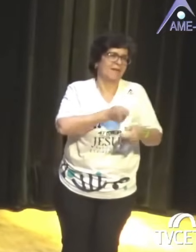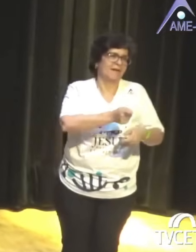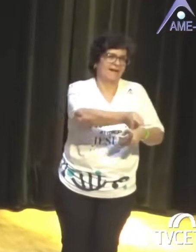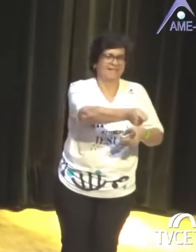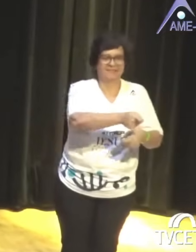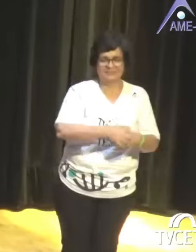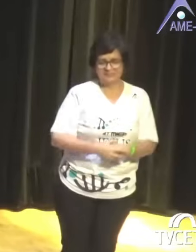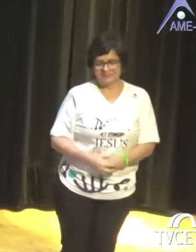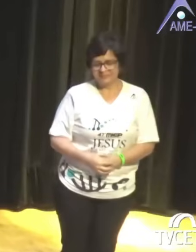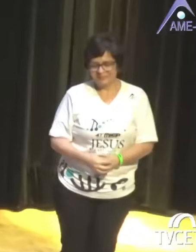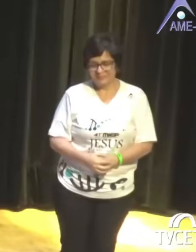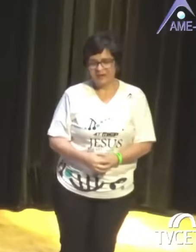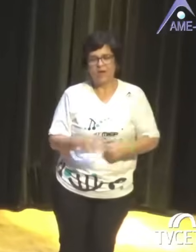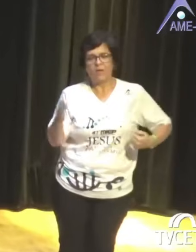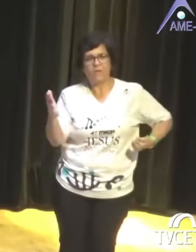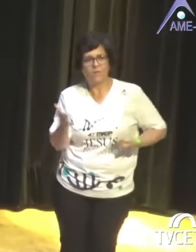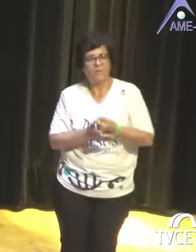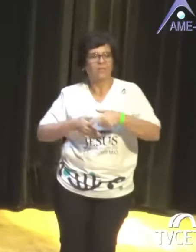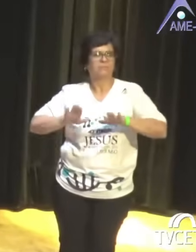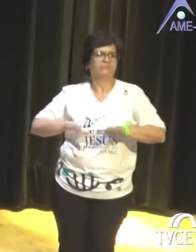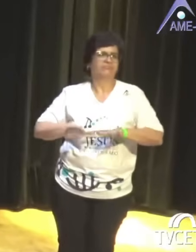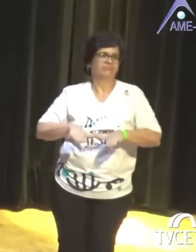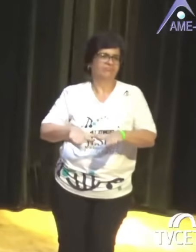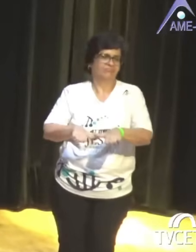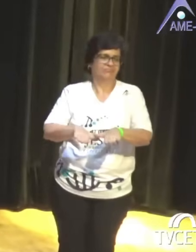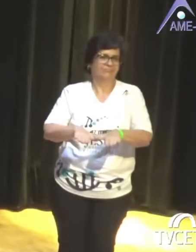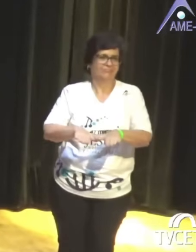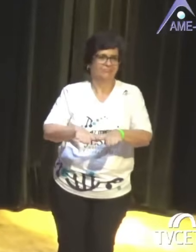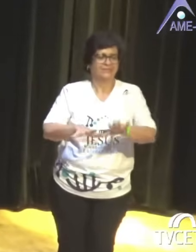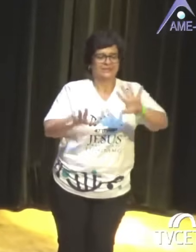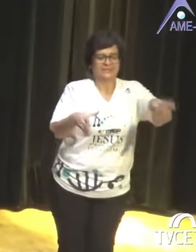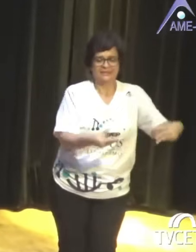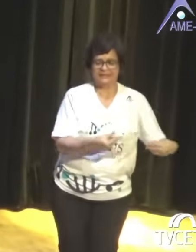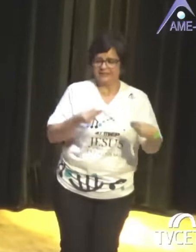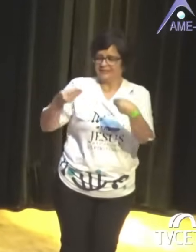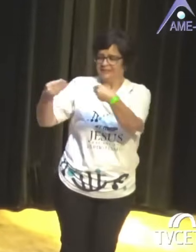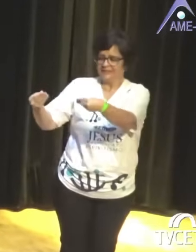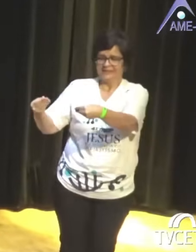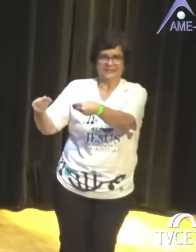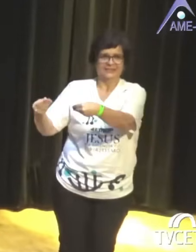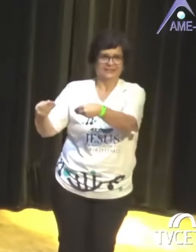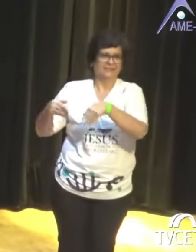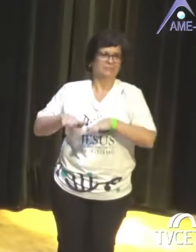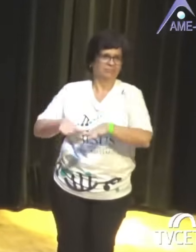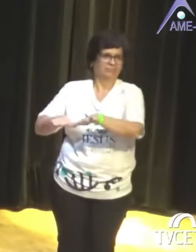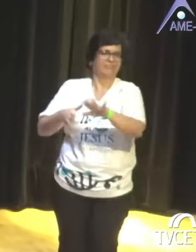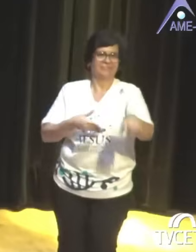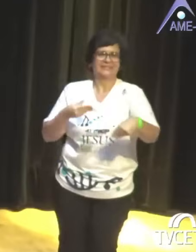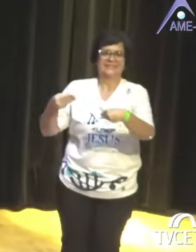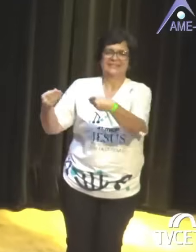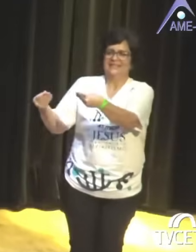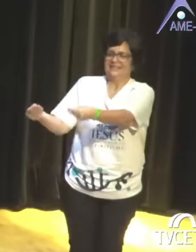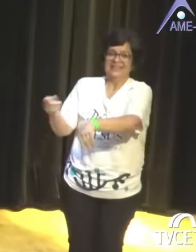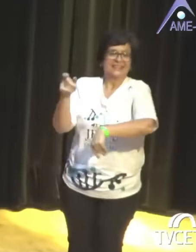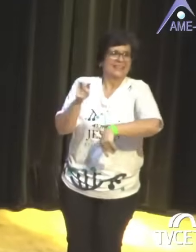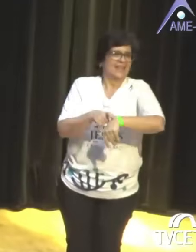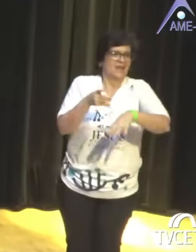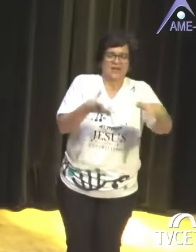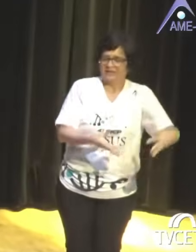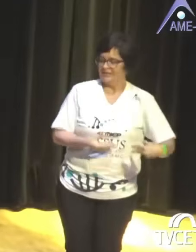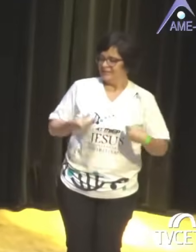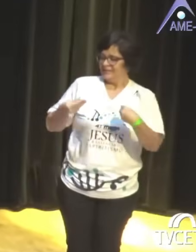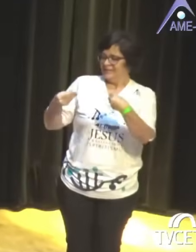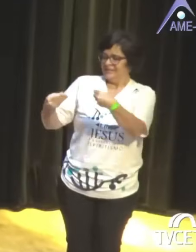carnê comprou a máquina deu a máquina de presente hora que ele deu a máquina de presente